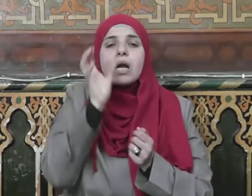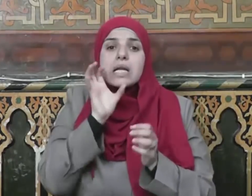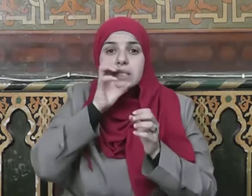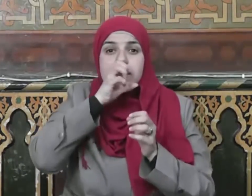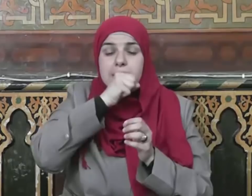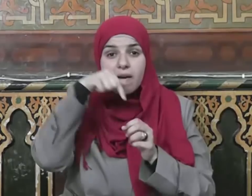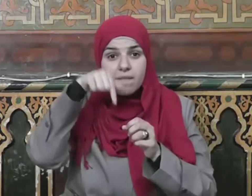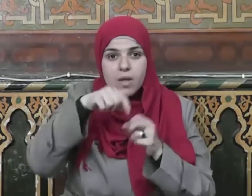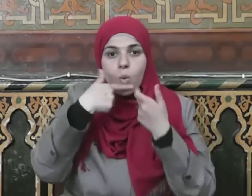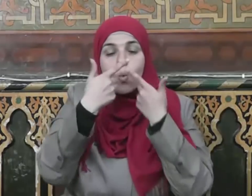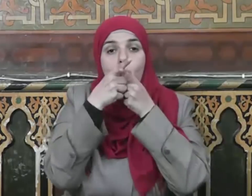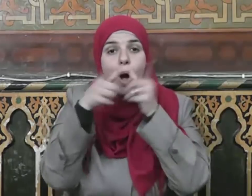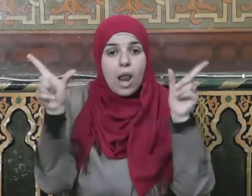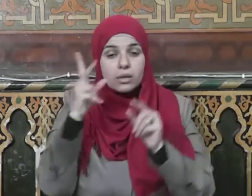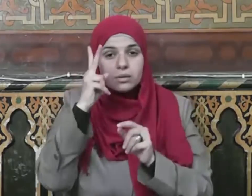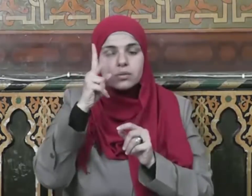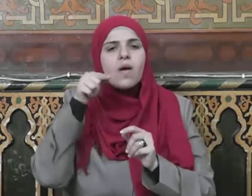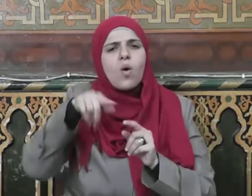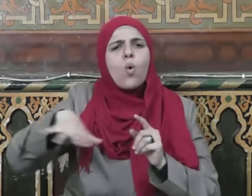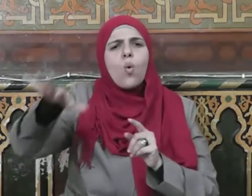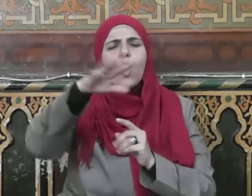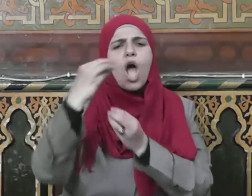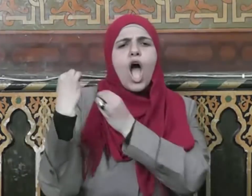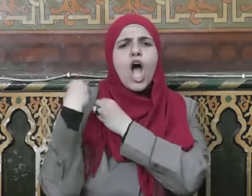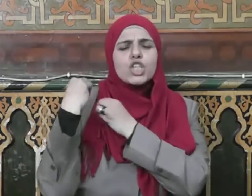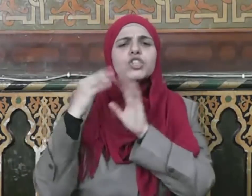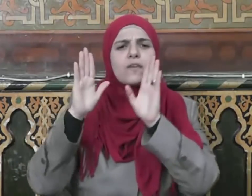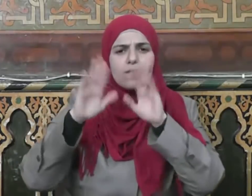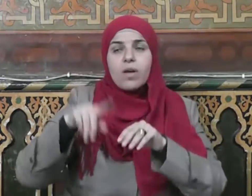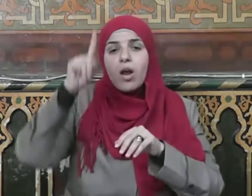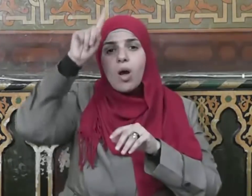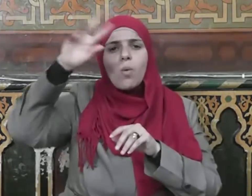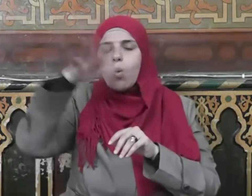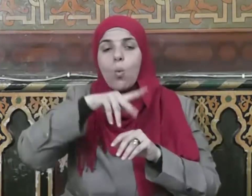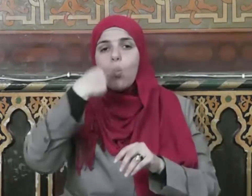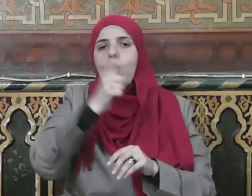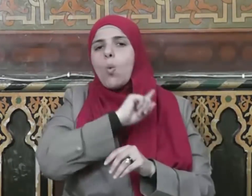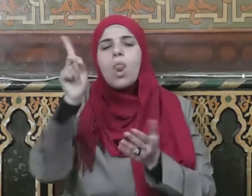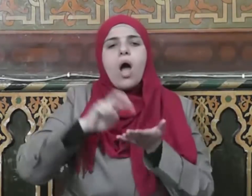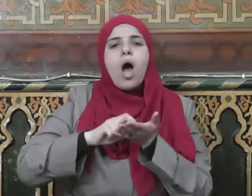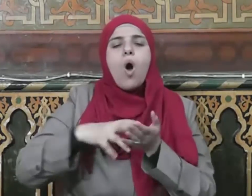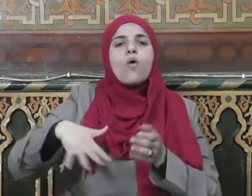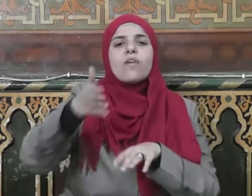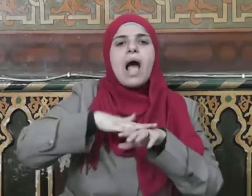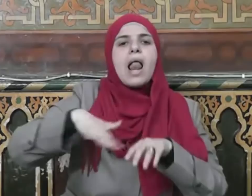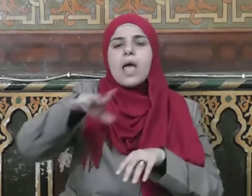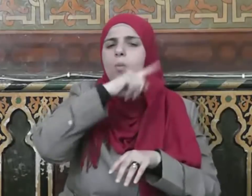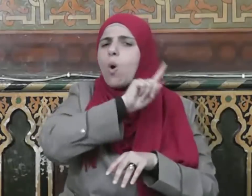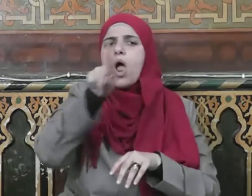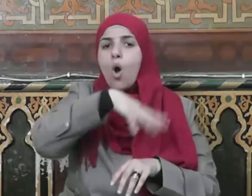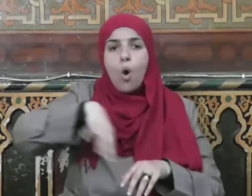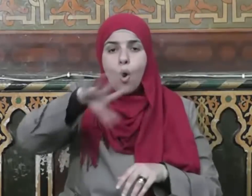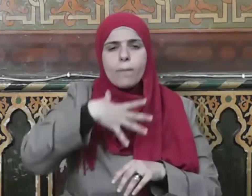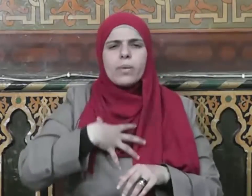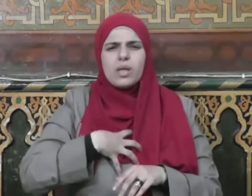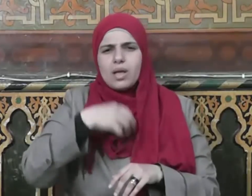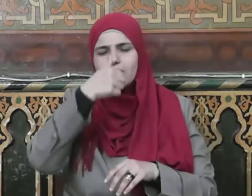وعلانية فلهم أجرهم عند ربهم ولا خوف عليهم ولا هم يحزنون. وأشهد أن